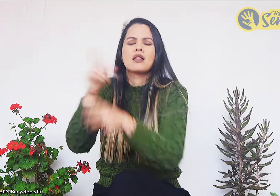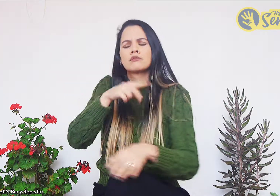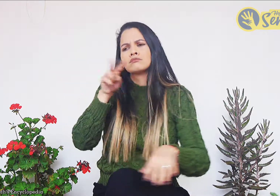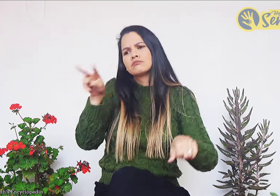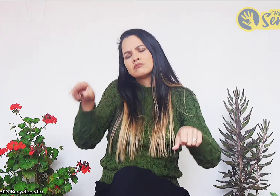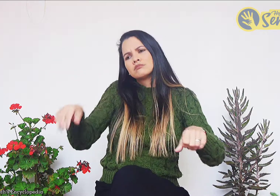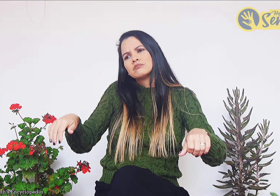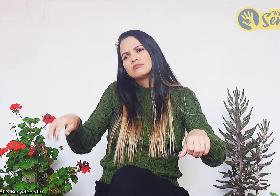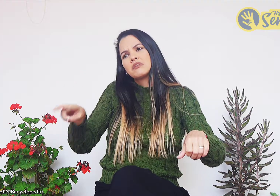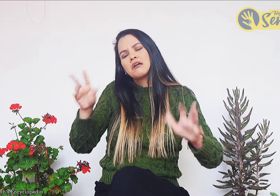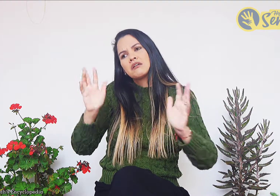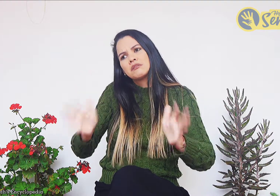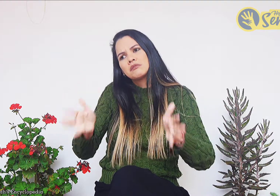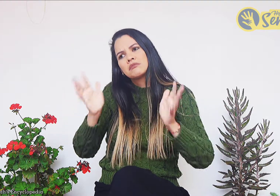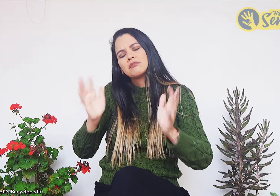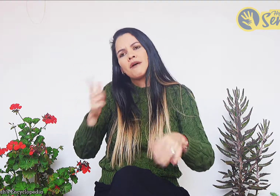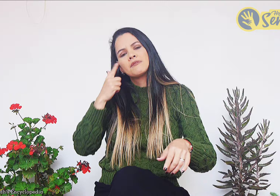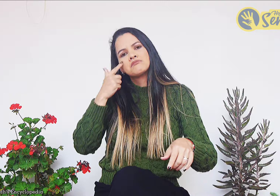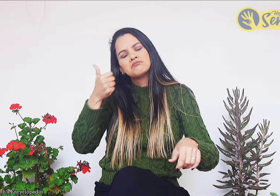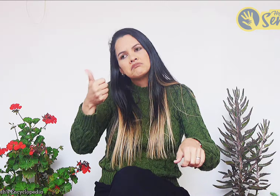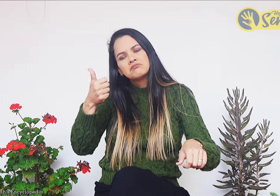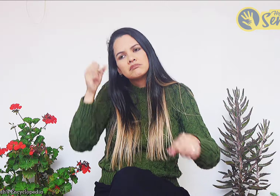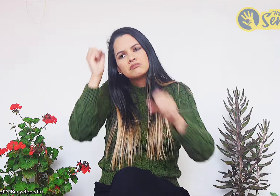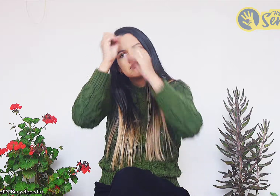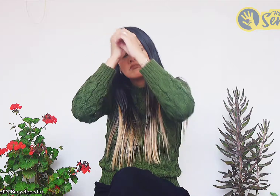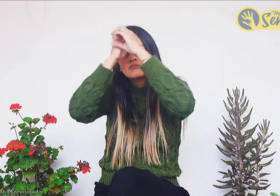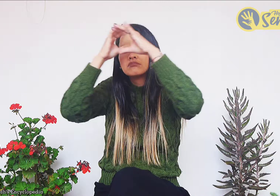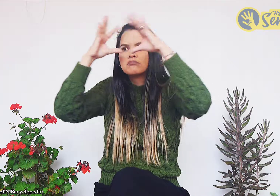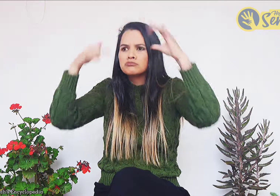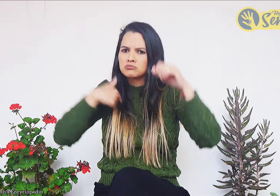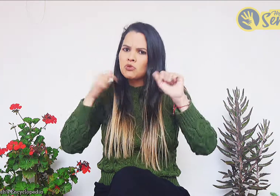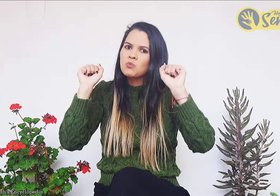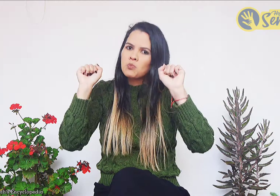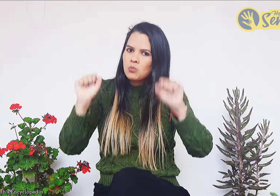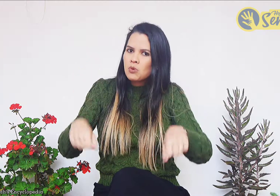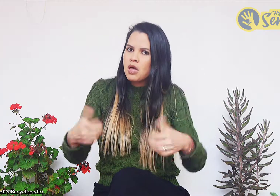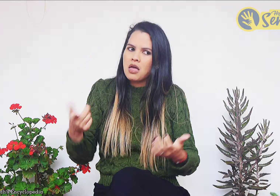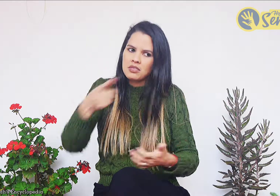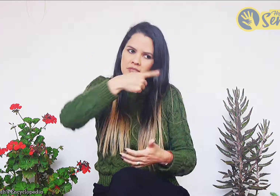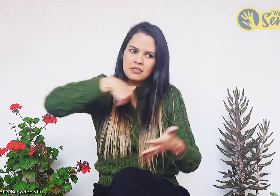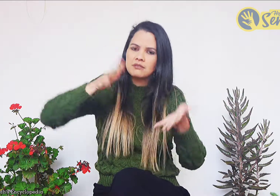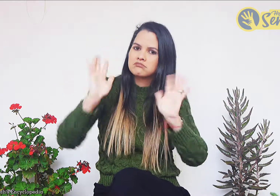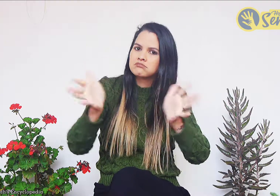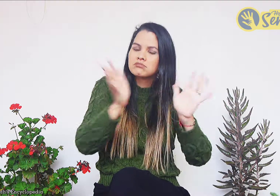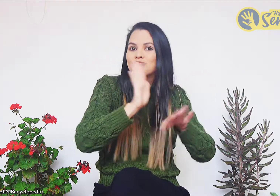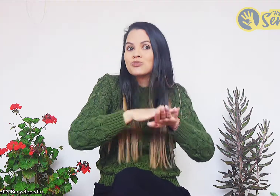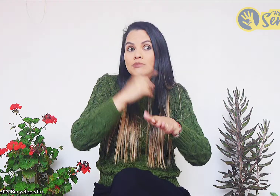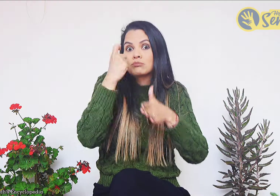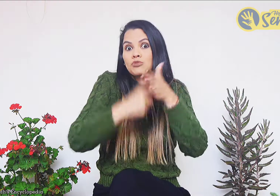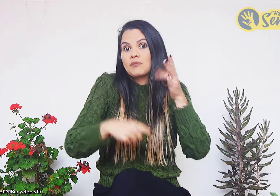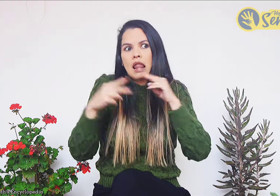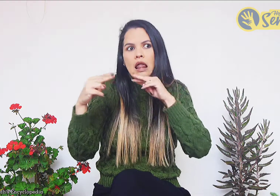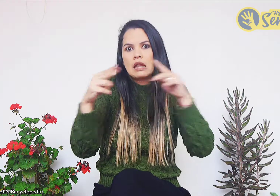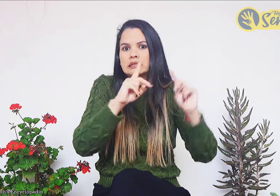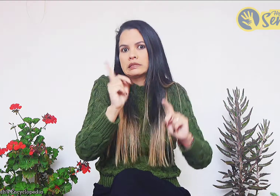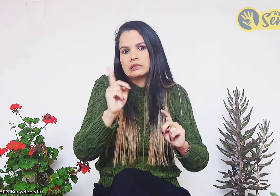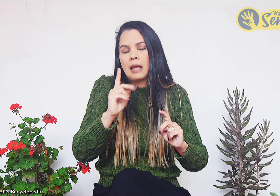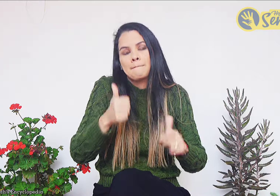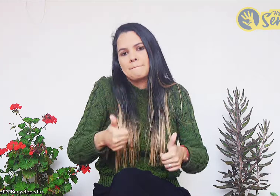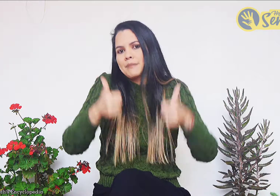hablando lengua de señas. Él los observó y se imaginó que ese podía ser la lengua de toda la comunidad, ya que no podían hablar de manera oral,